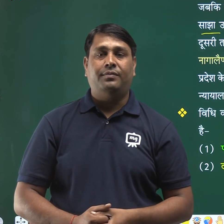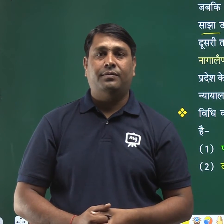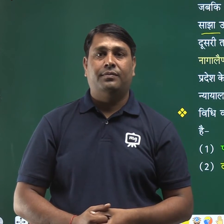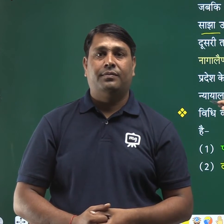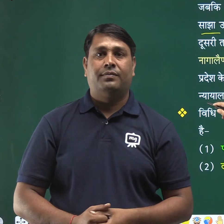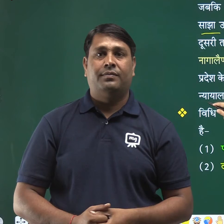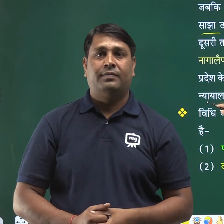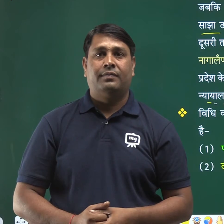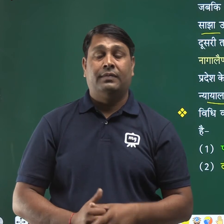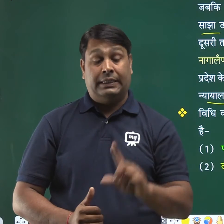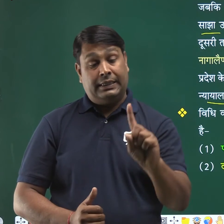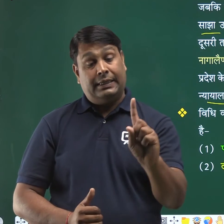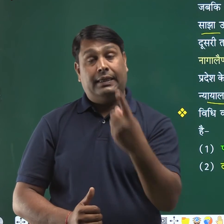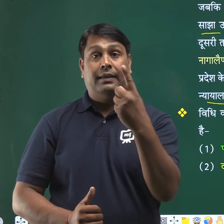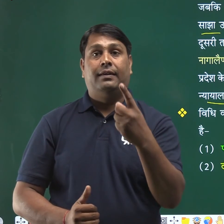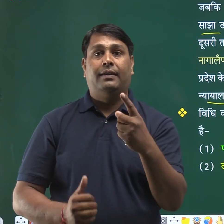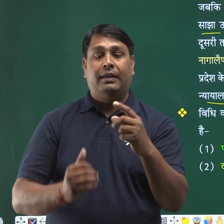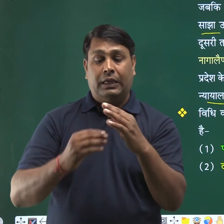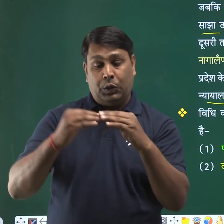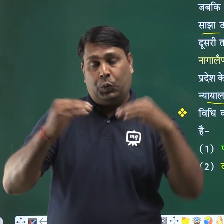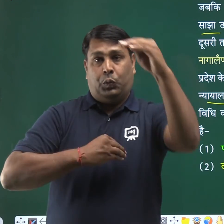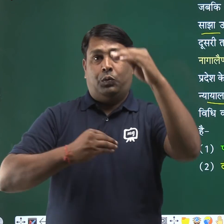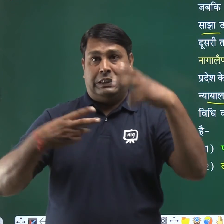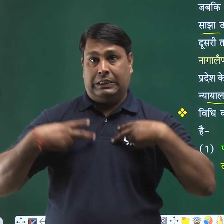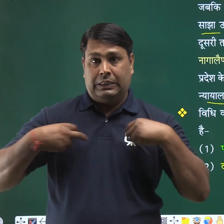एक ही उच्च न्यायालय है।